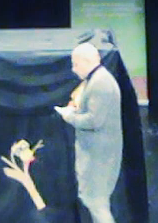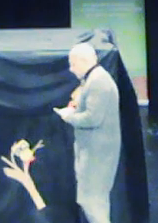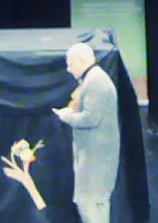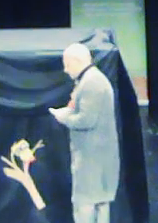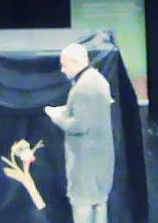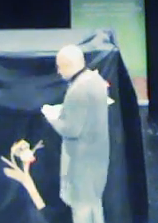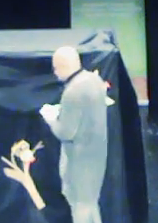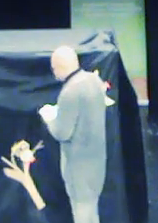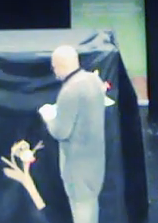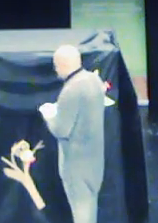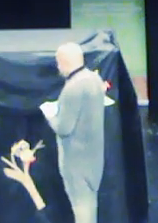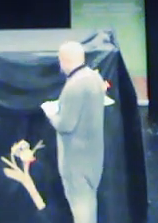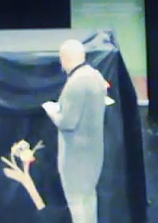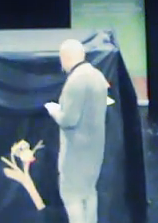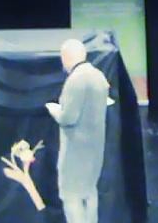Bueno, bueno.